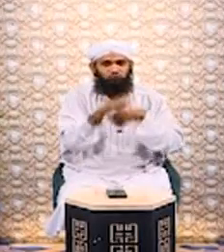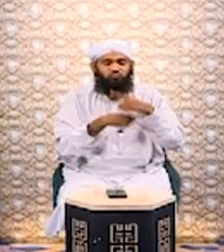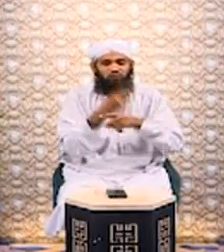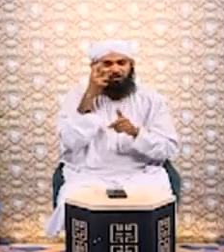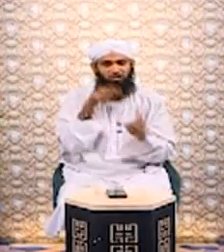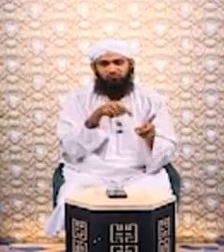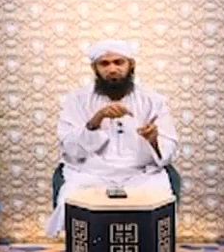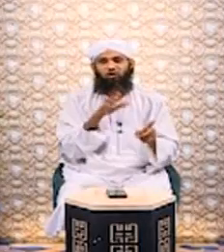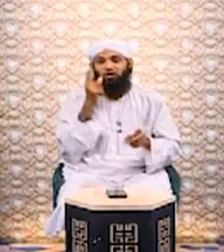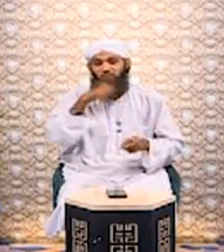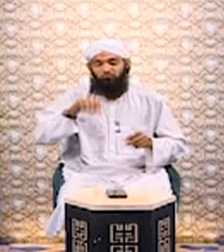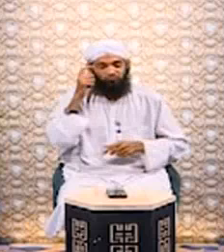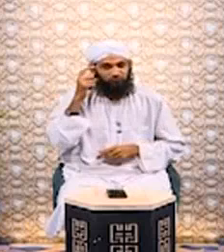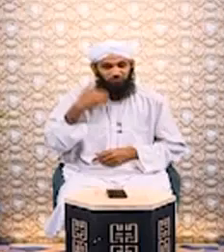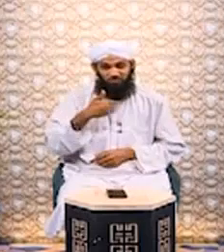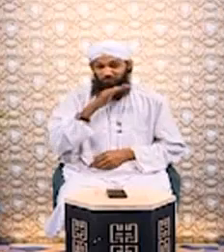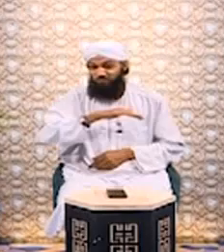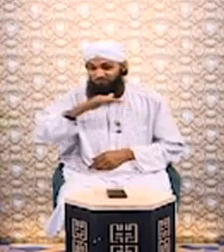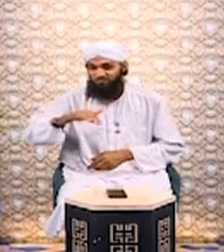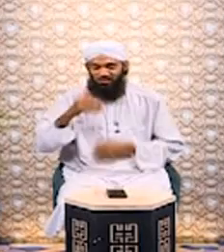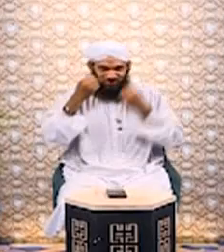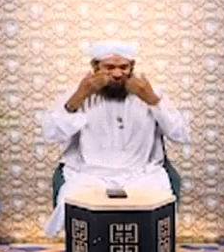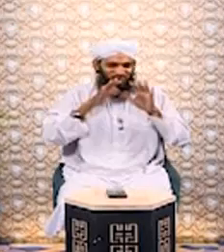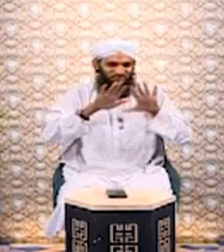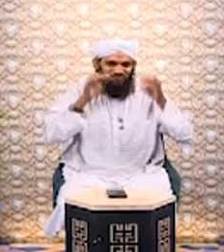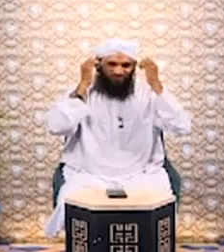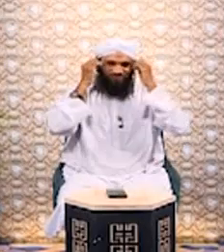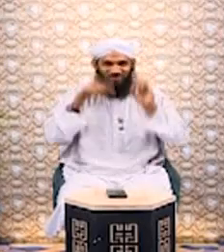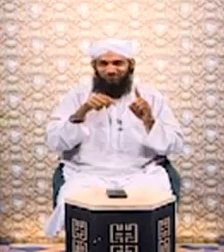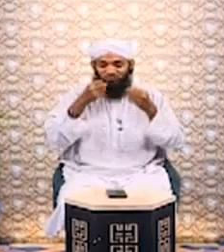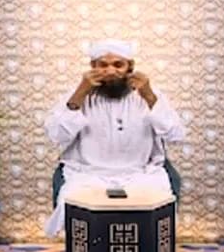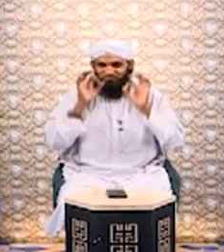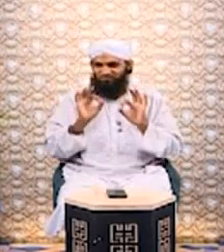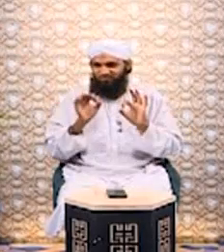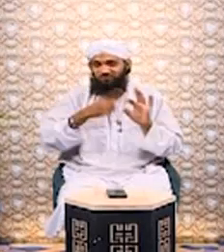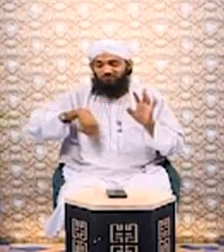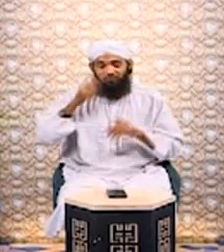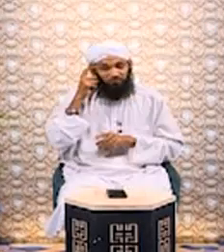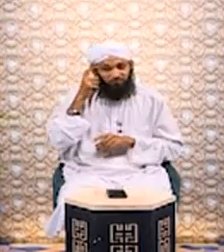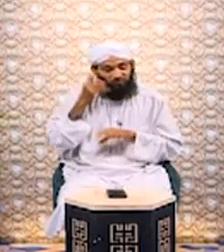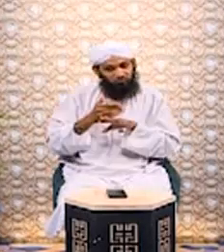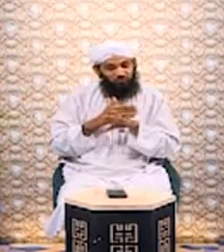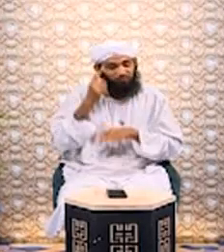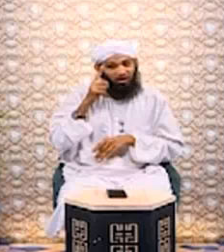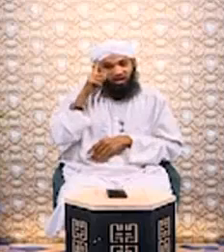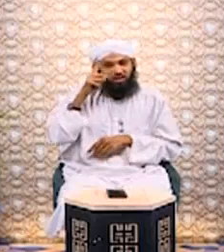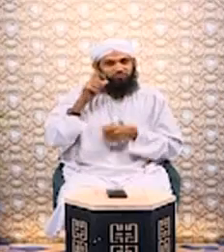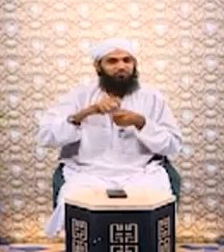ہمارے بچے اگرچہ ہمارے دل کا چین اور آنکھوں کا نور سہی، لیکن اس سے پہلے اللہ پاک کے بندے نبی